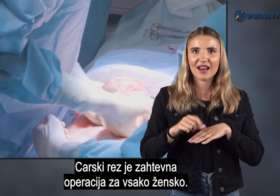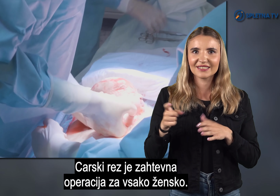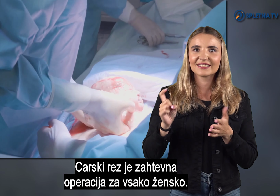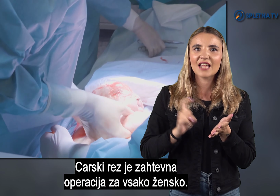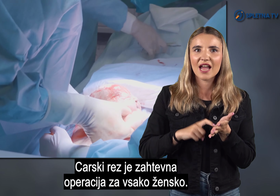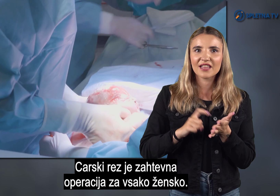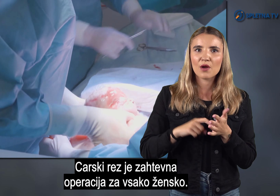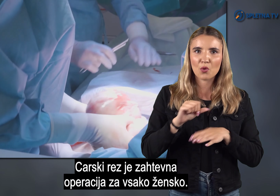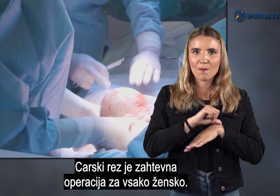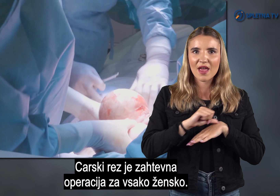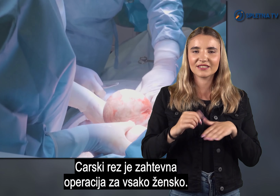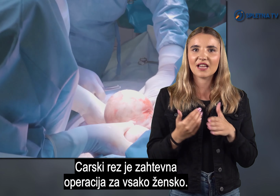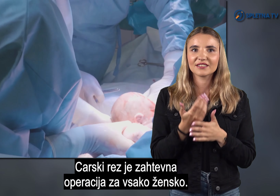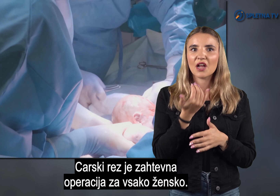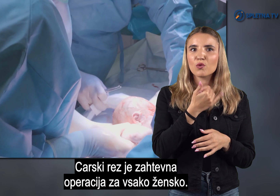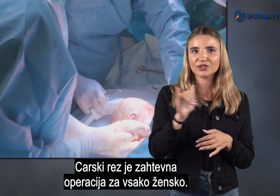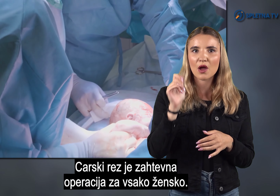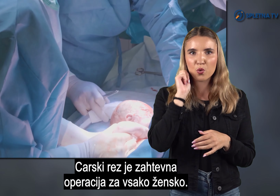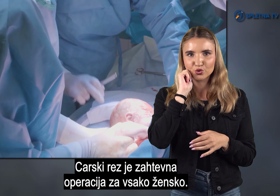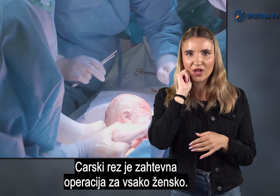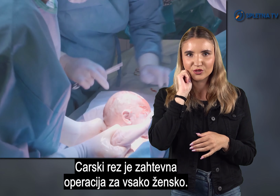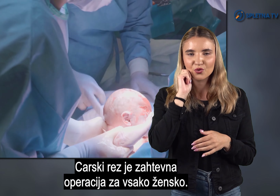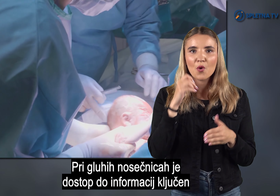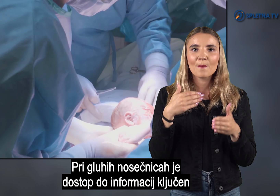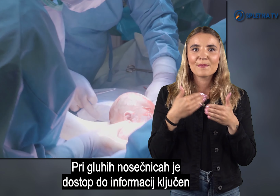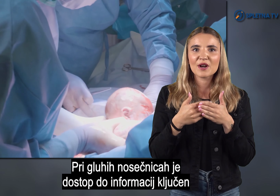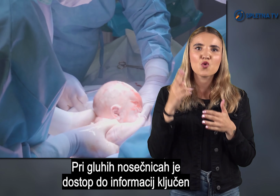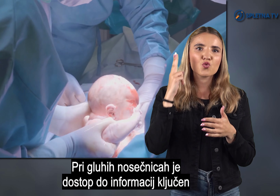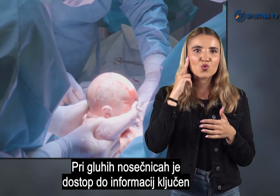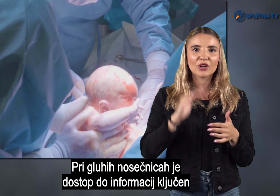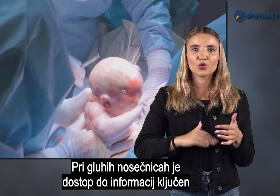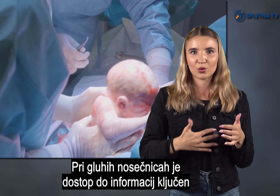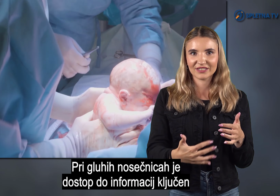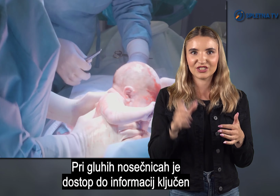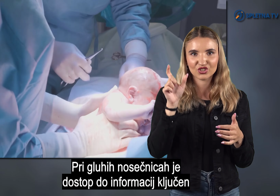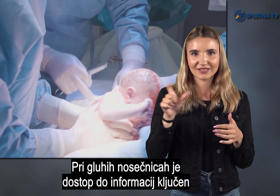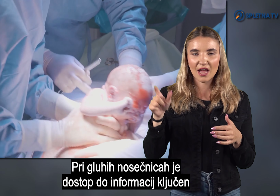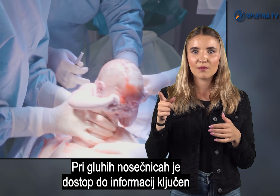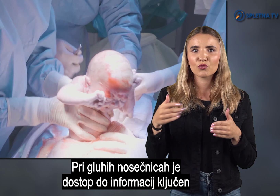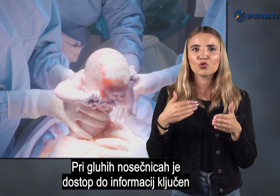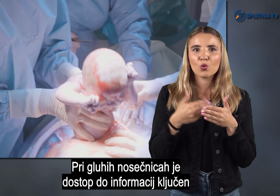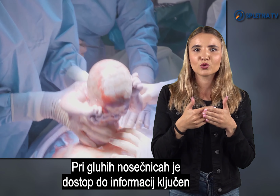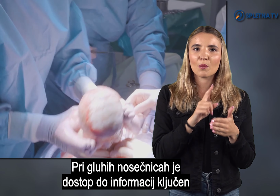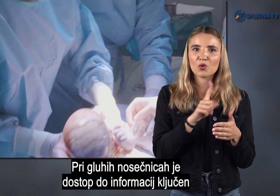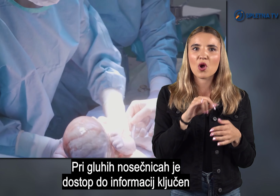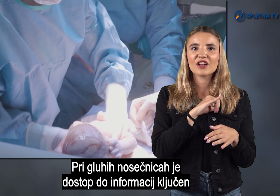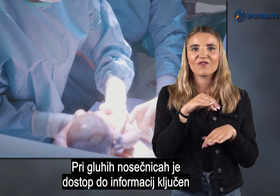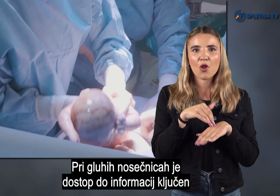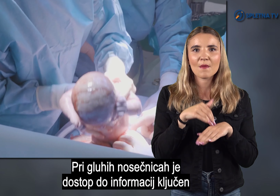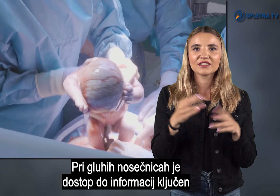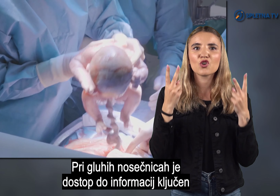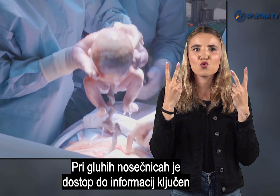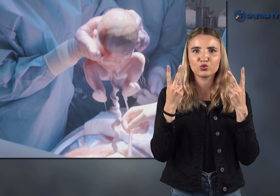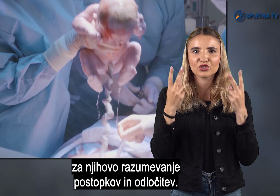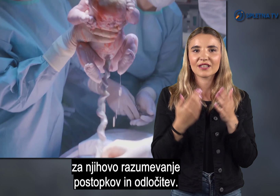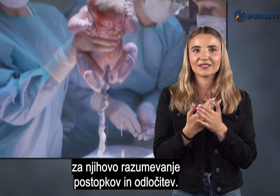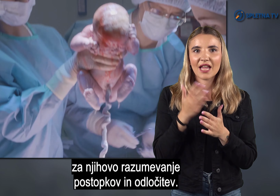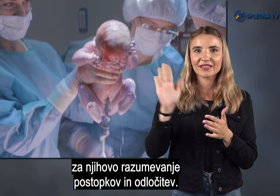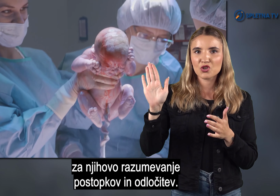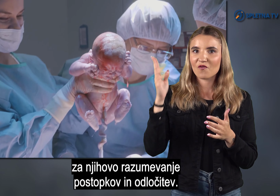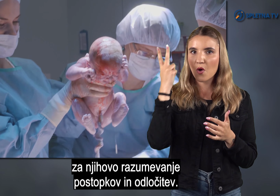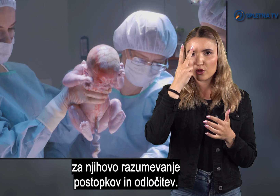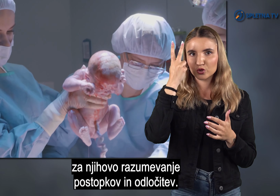Carski rez je zahtevna operacija za vsako žensko. Pri gluhih nosečnicah je dostop do informacij ključen za njihovo razumevanje